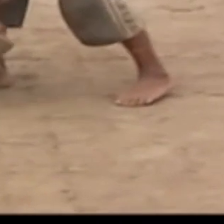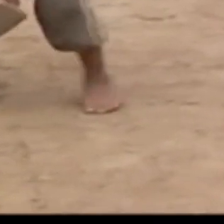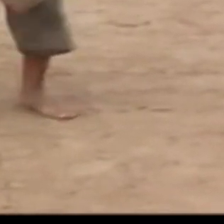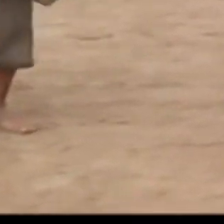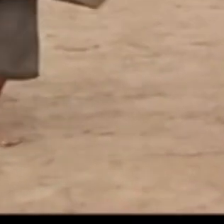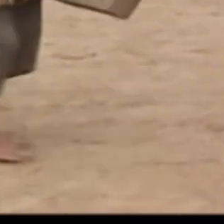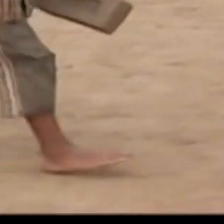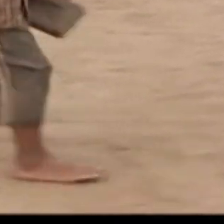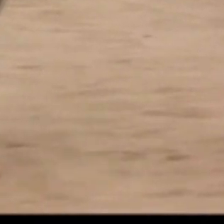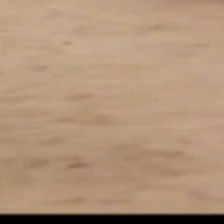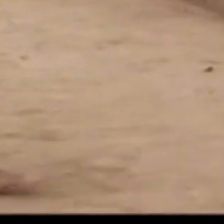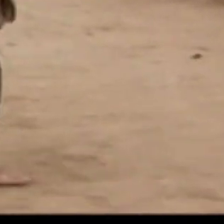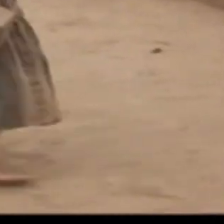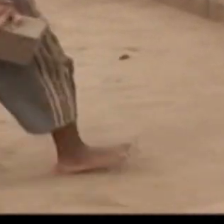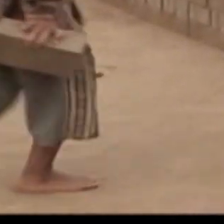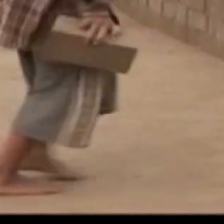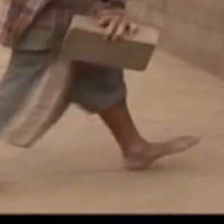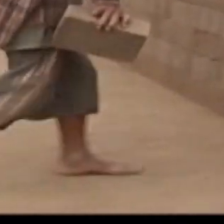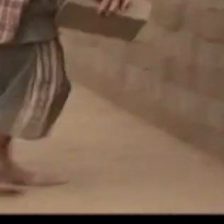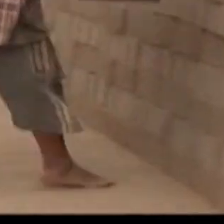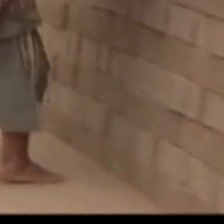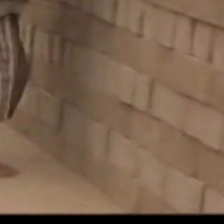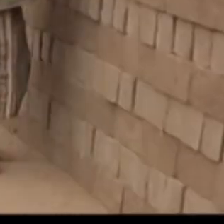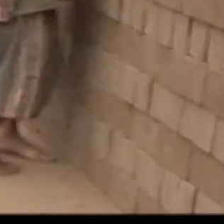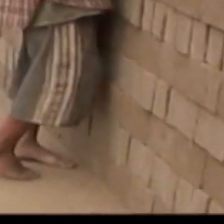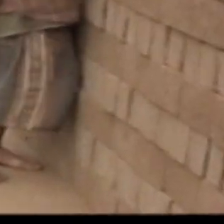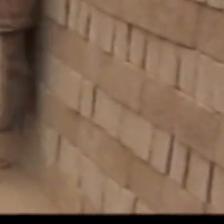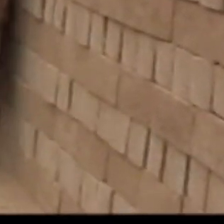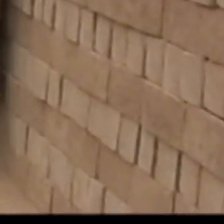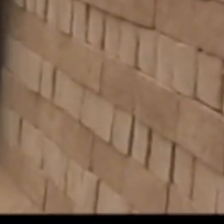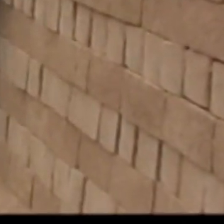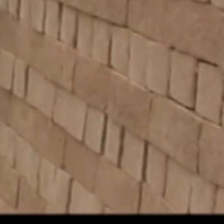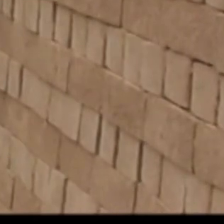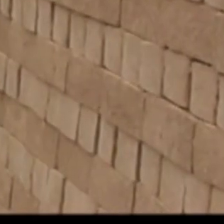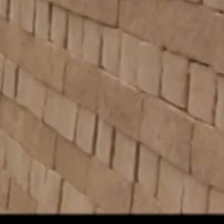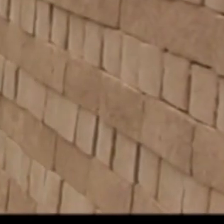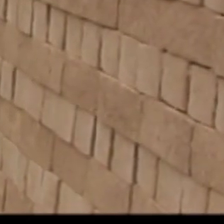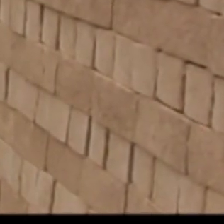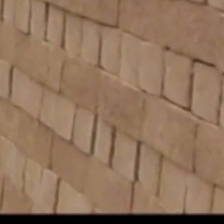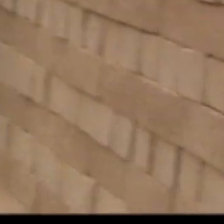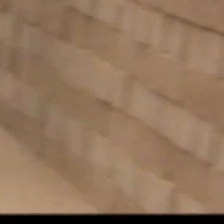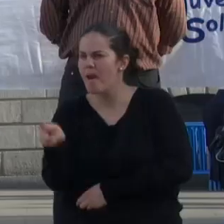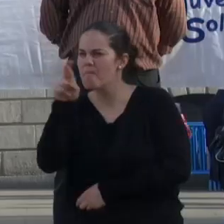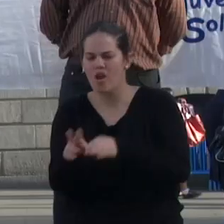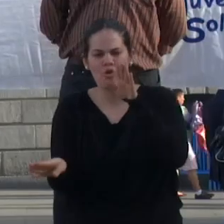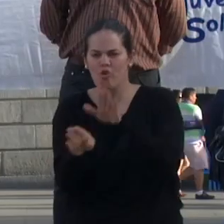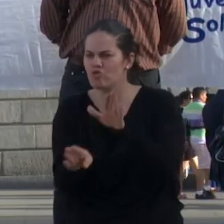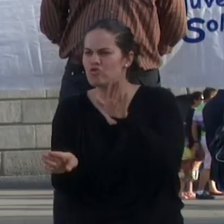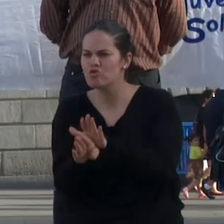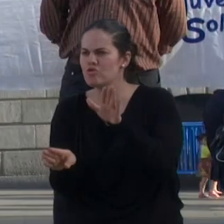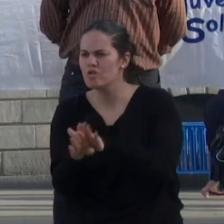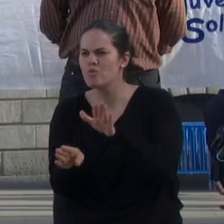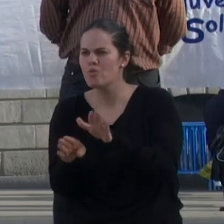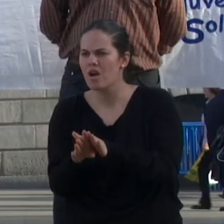países empobrecidos siguen reafirmando cada vez más esta situación y nos van viendo